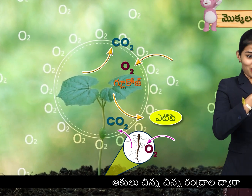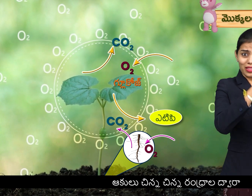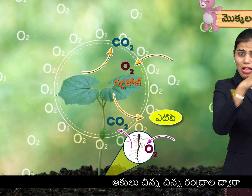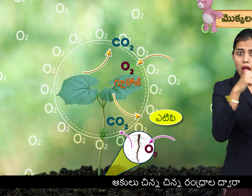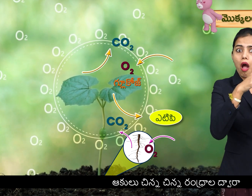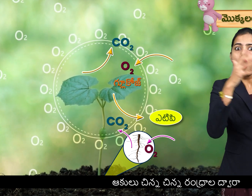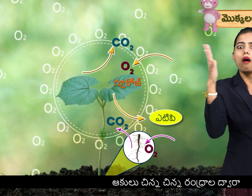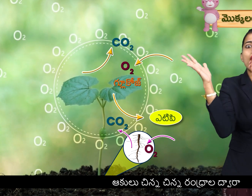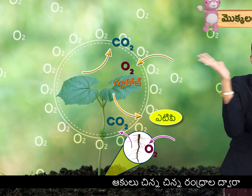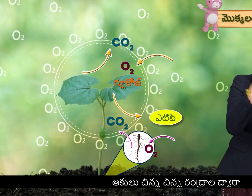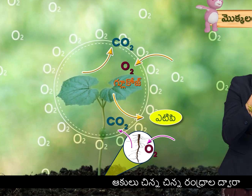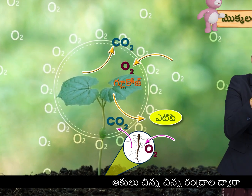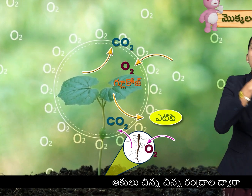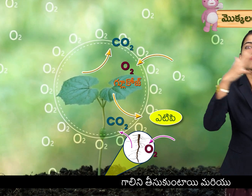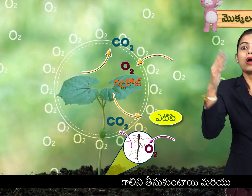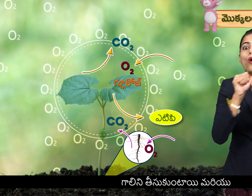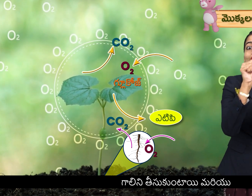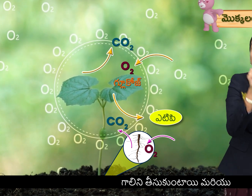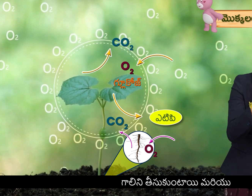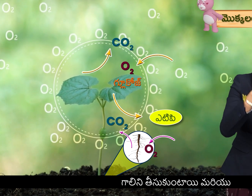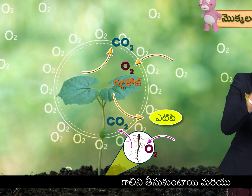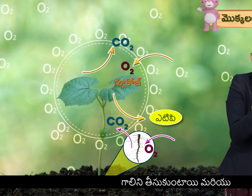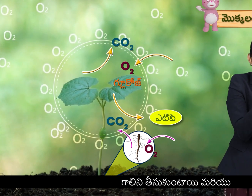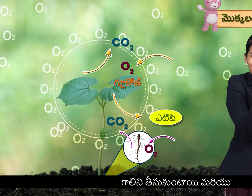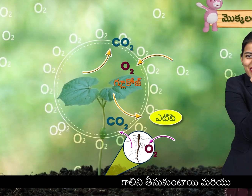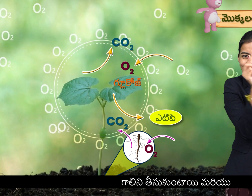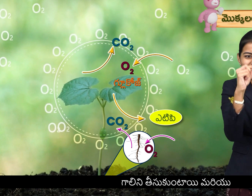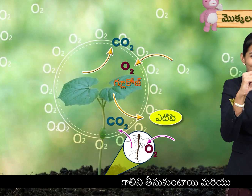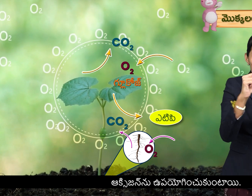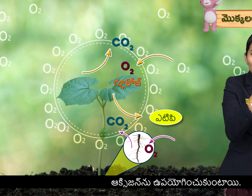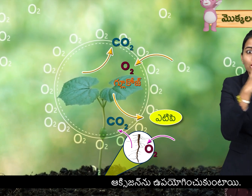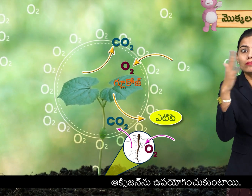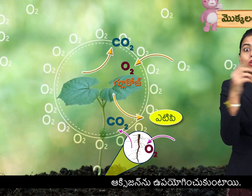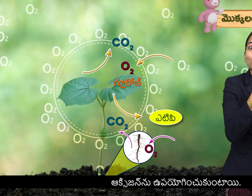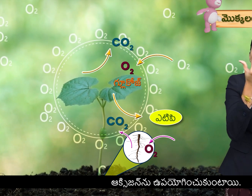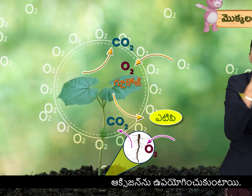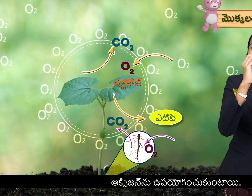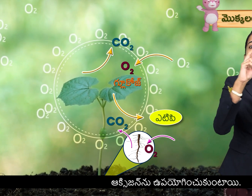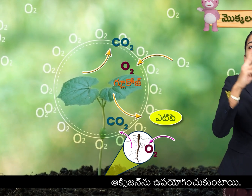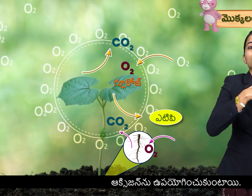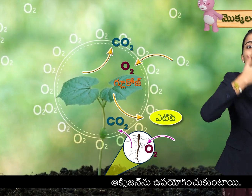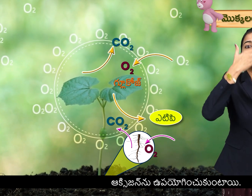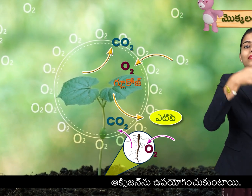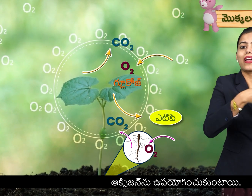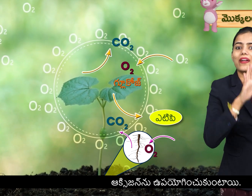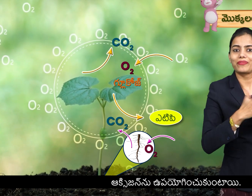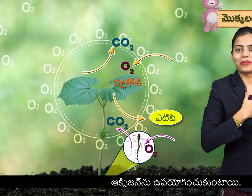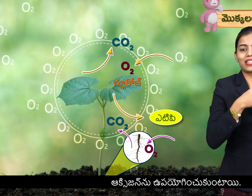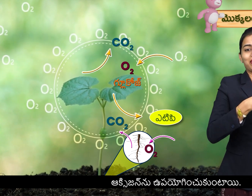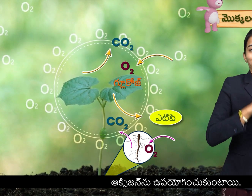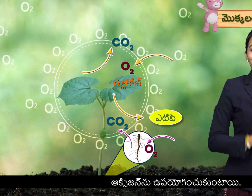ఆకులు చిన్న చిన్న రంధ్రాల ద్వారా గాలిని తీసుకుంటాయి మరియు ఆక్సిజన్ను ఉపయోగించుకుంటాయి.